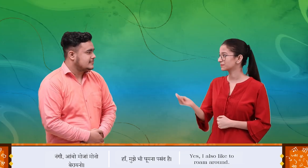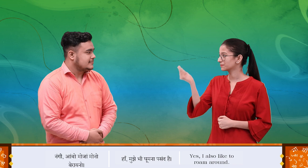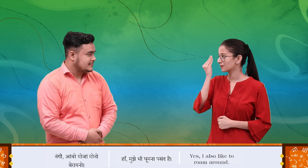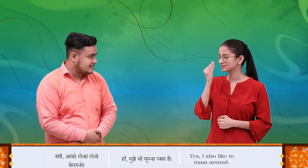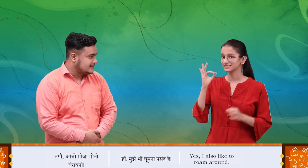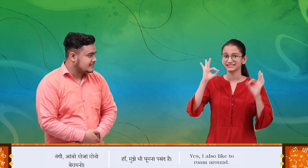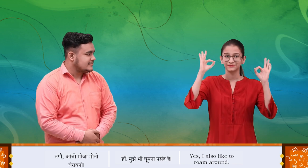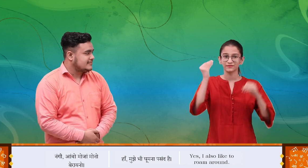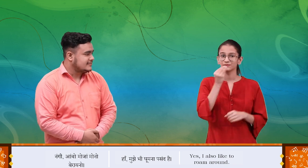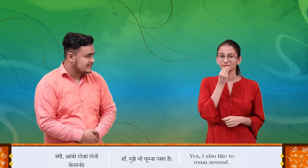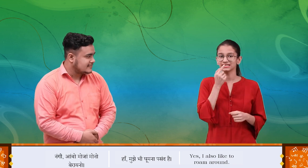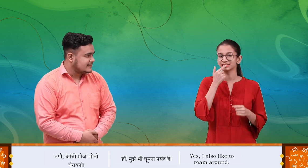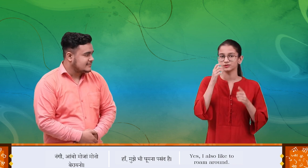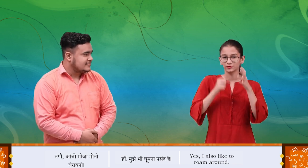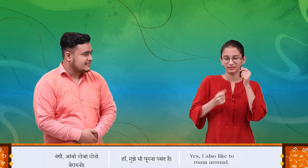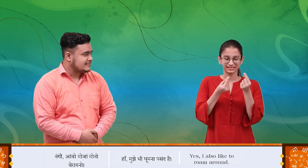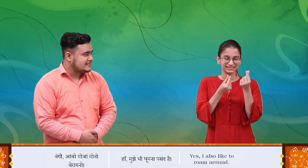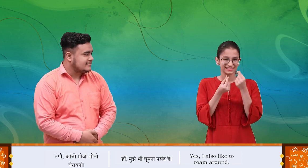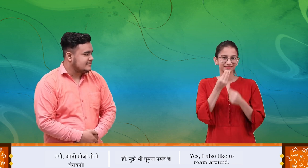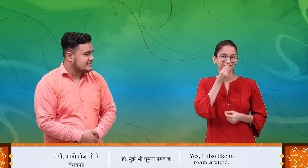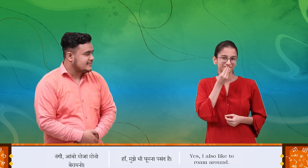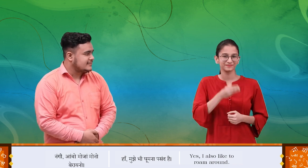नंगौ, आंबो मोजां मोनो बेरायनो।